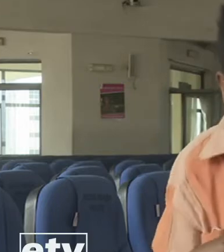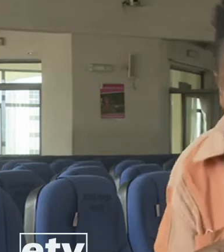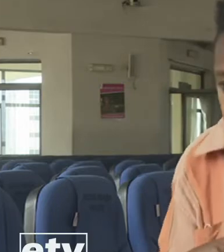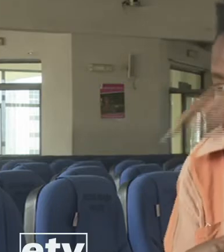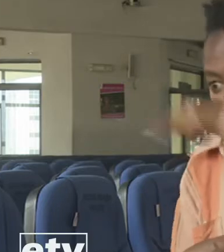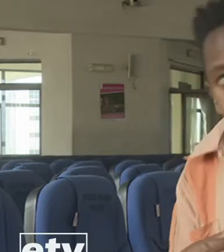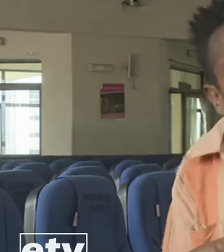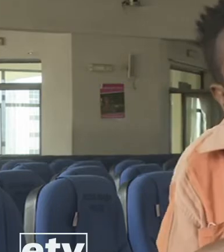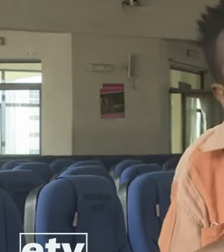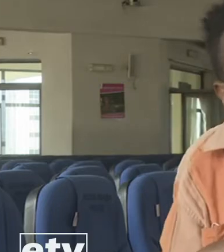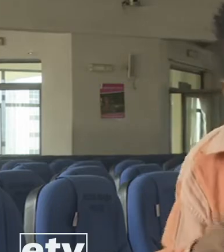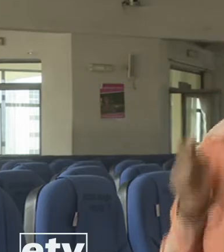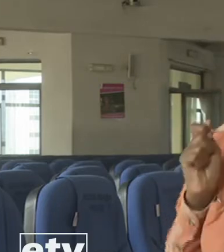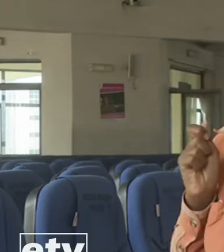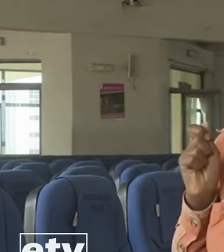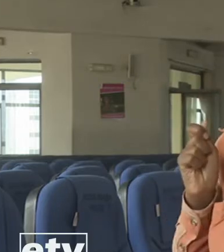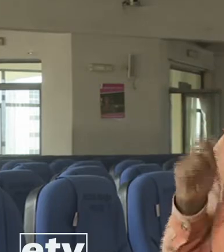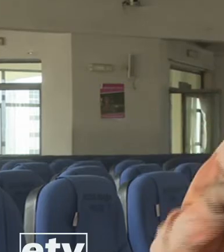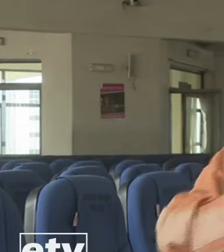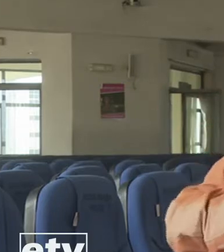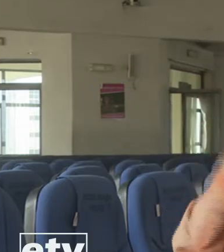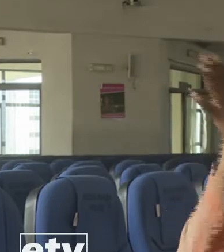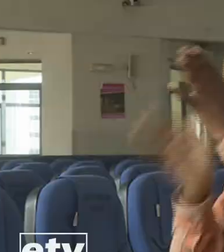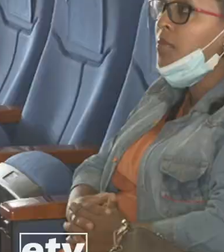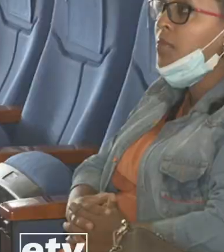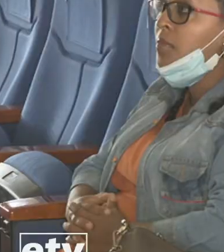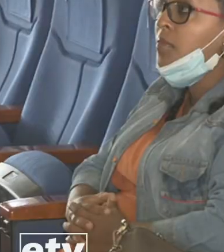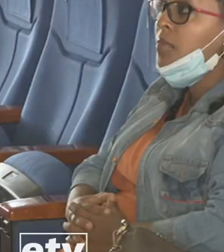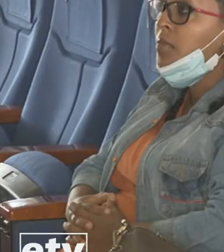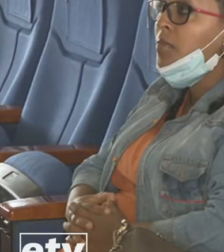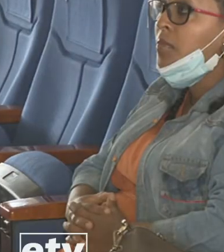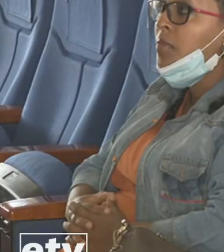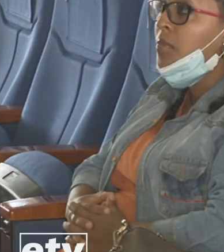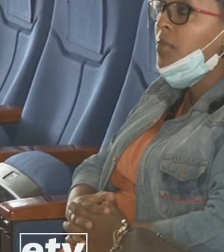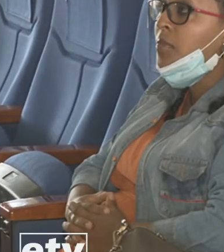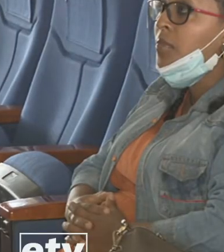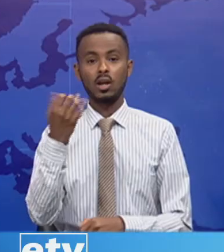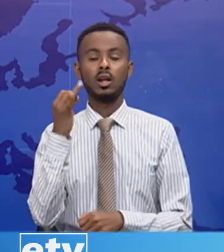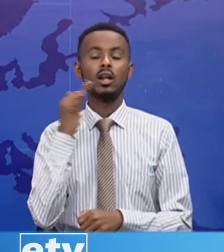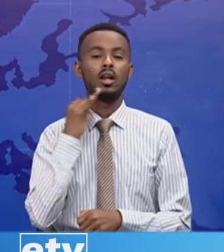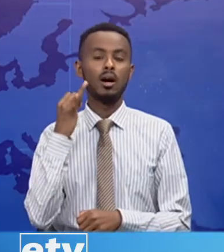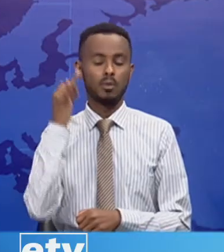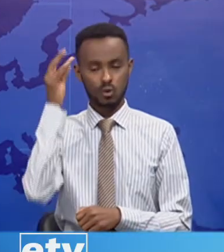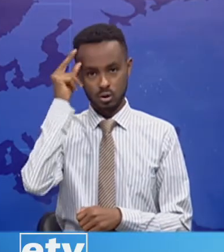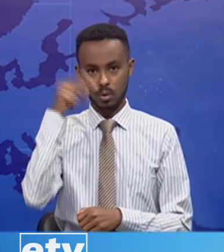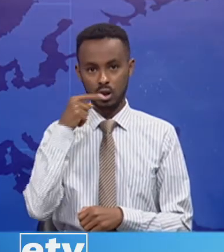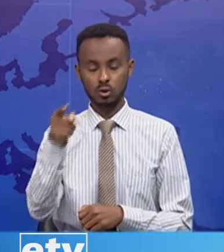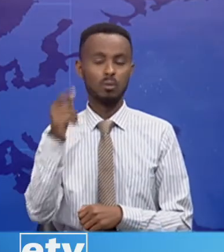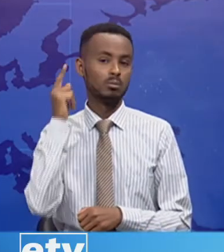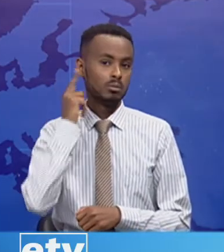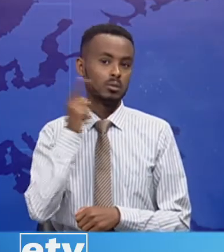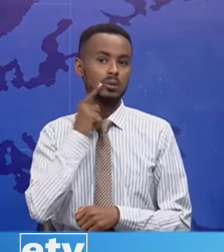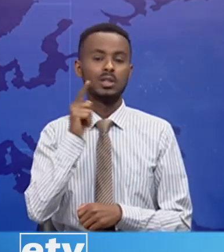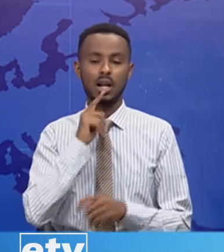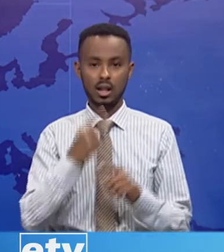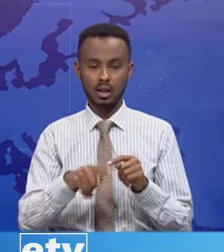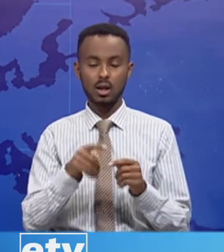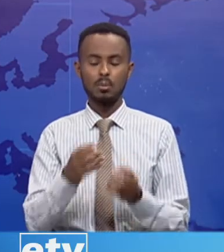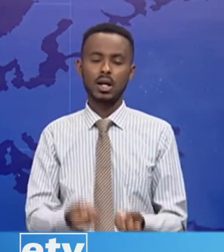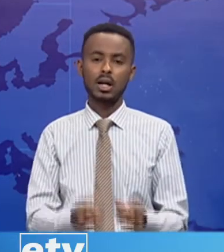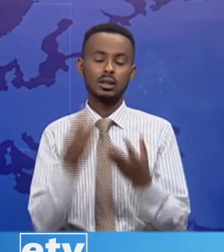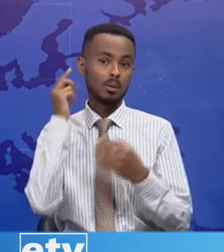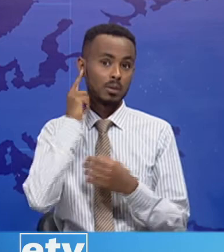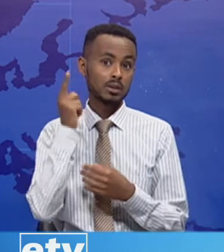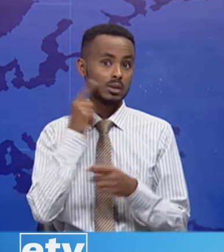መስማት የተሳነኝ መሆኔን ስነግረው ይቅርታ ብሎ ተለያየን። ሌላኛዋ ሊዲያ በልሁ ትባላለች። እሷም መስማት የተሳናት ናት። በርካታ